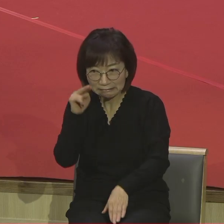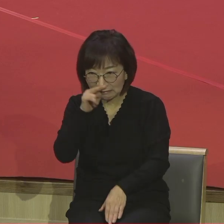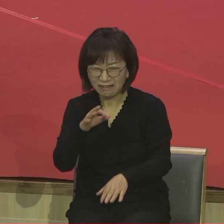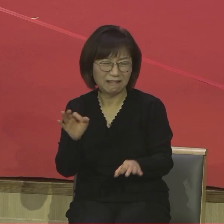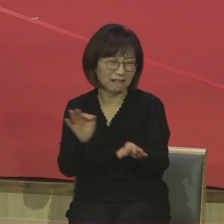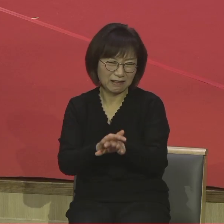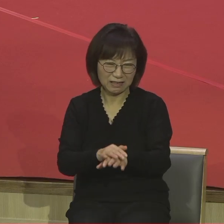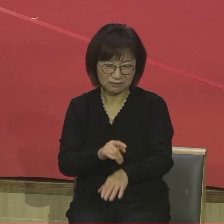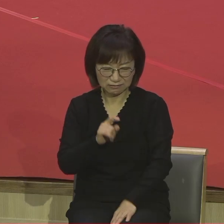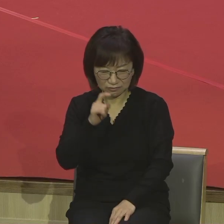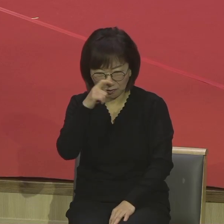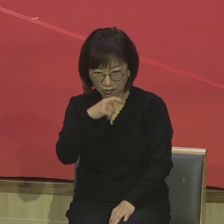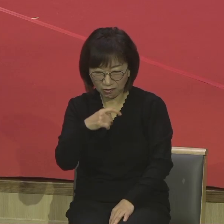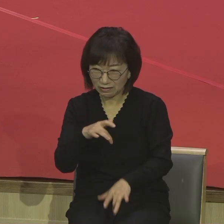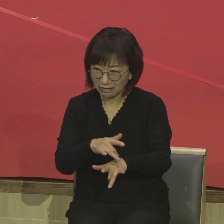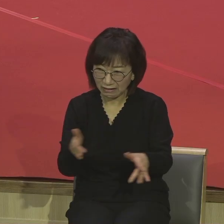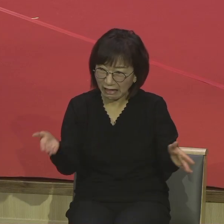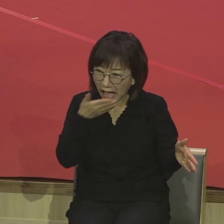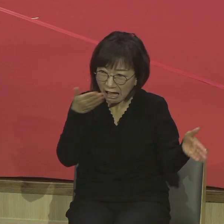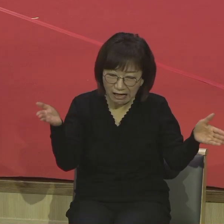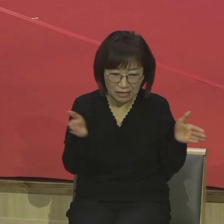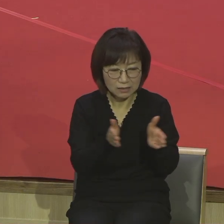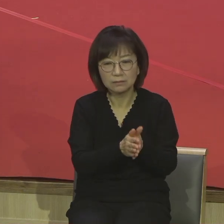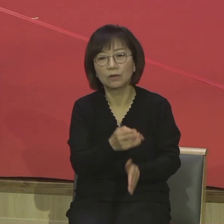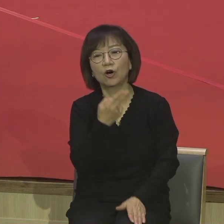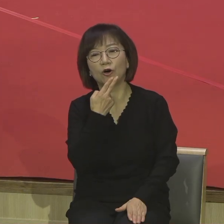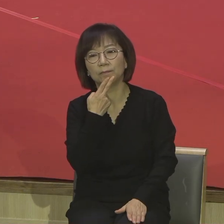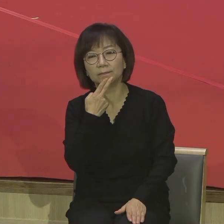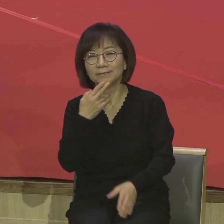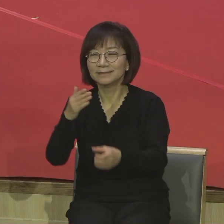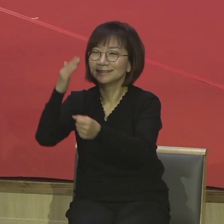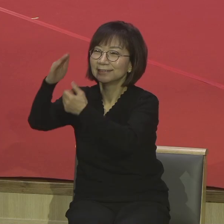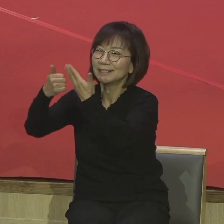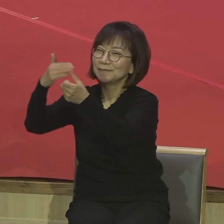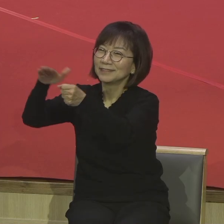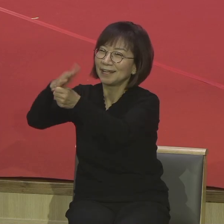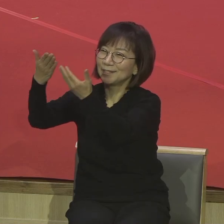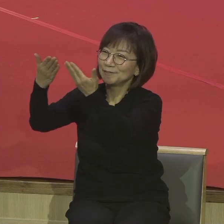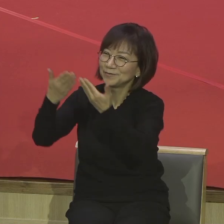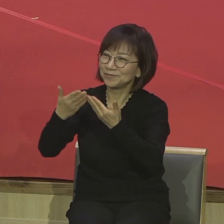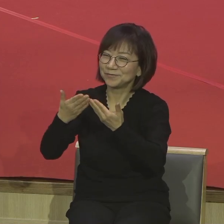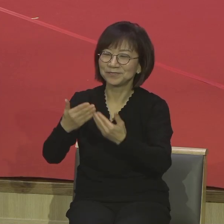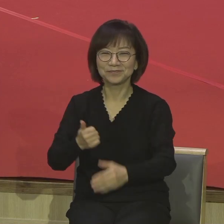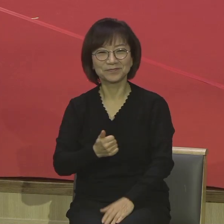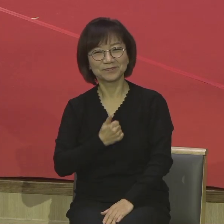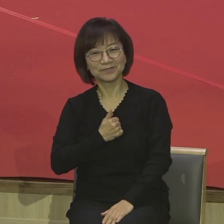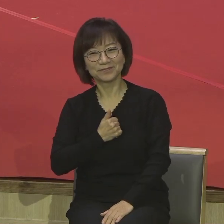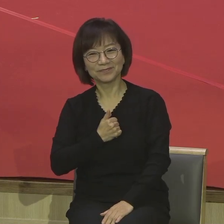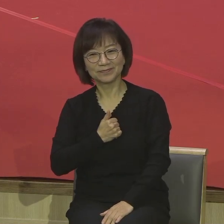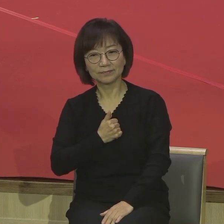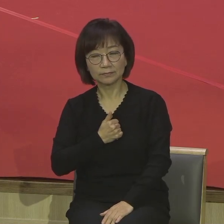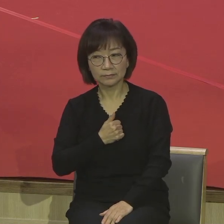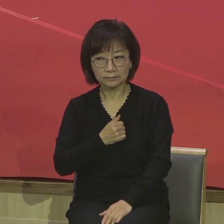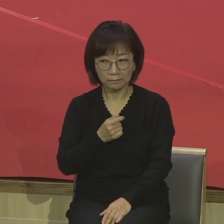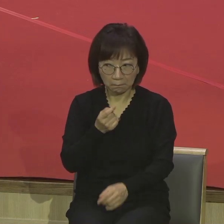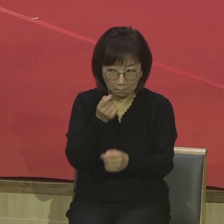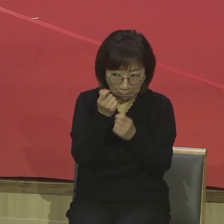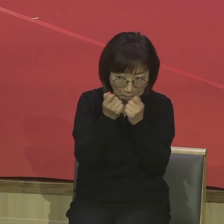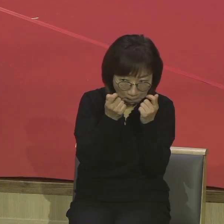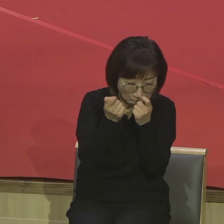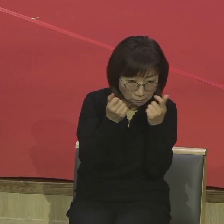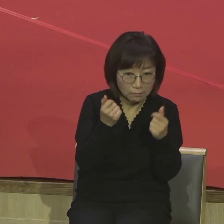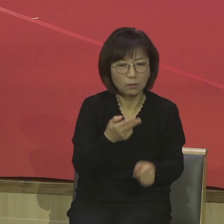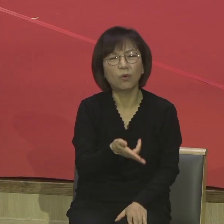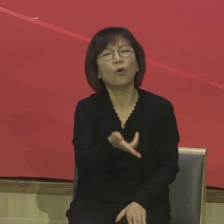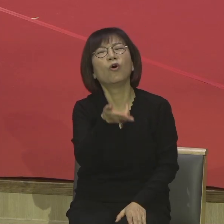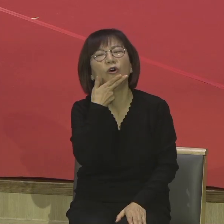이런 지저분한 사단 찌꺼기 이런 거 가지고 있지 않아요. 남을 의식하지 않아요. 그걸 가지고 난 눈치나 보고 남이 나를 어떻게 볼까.